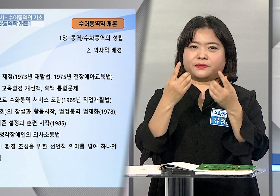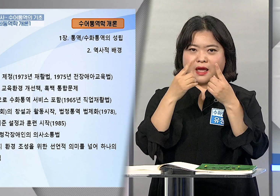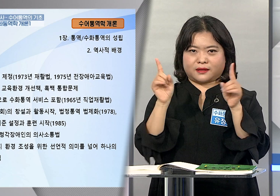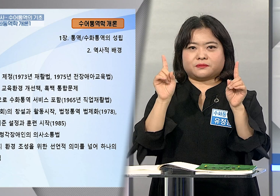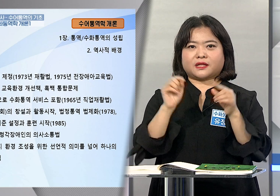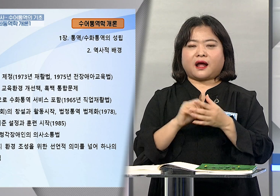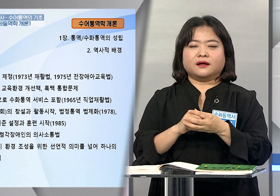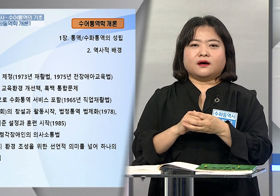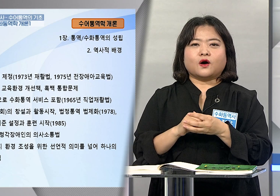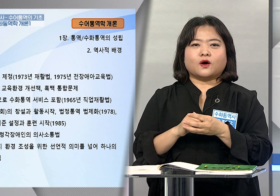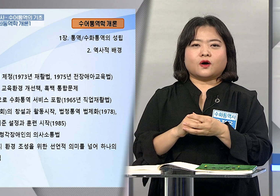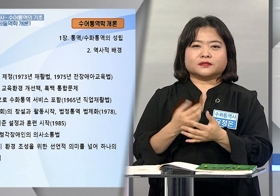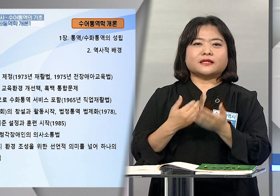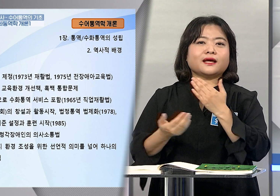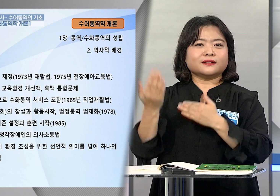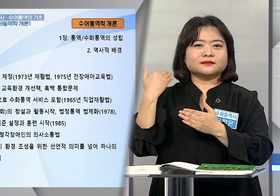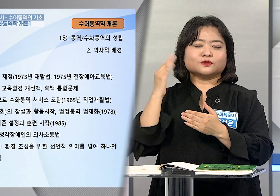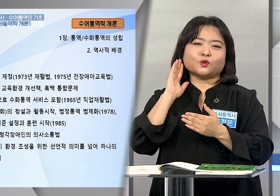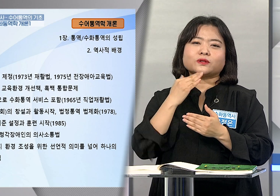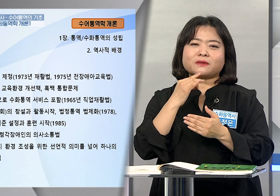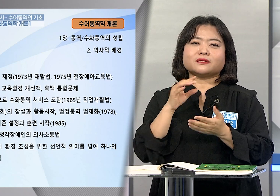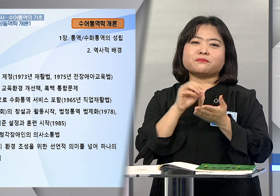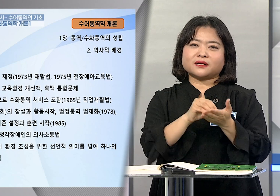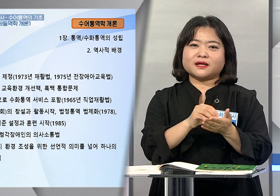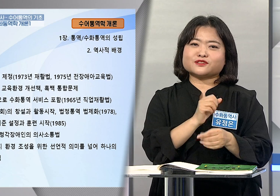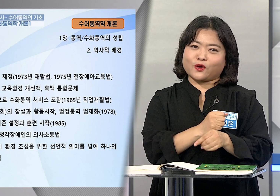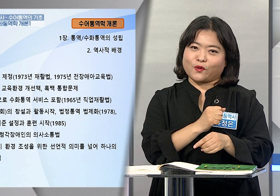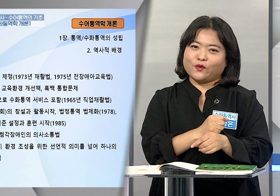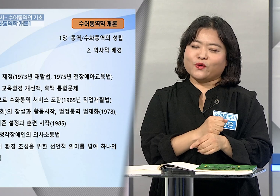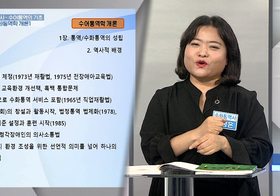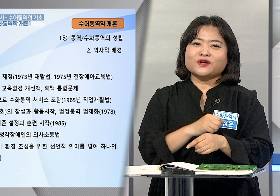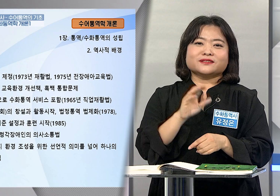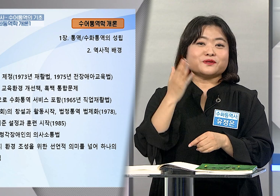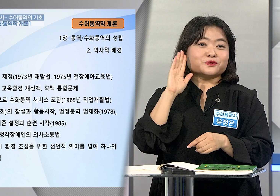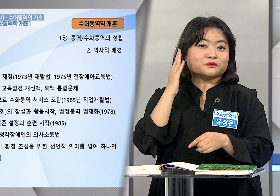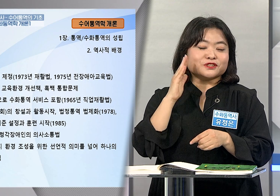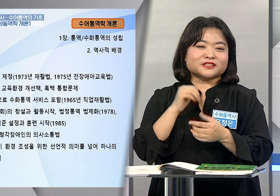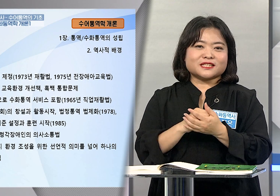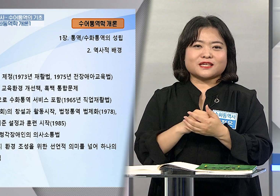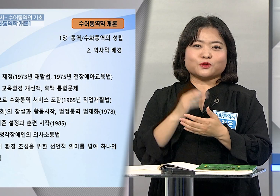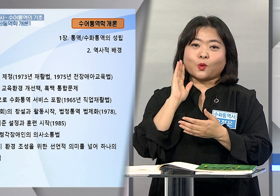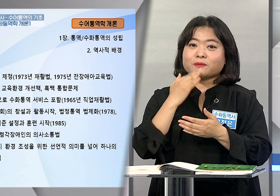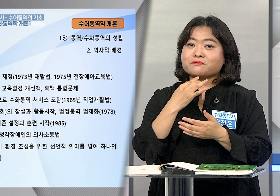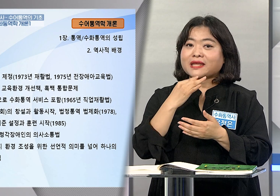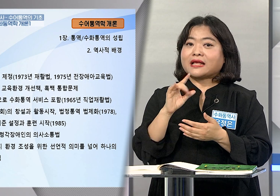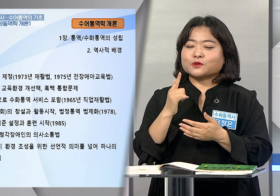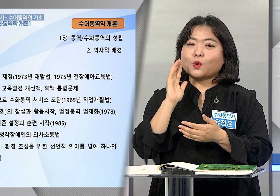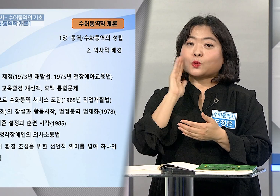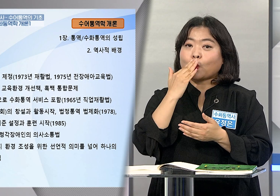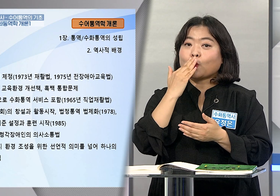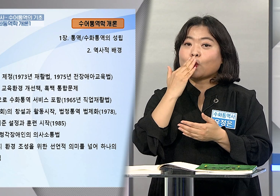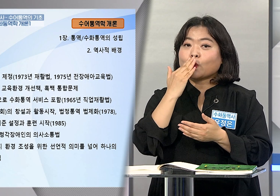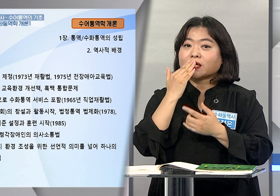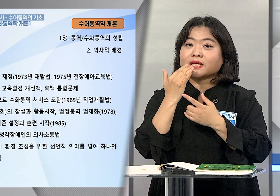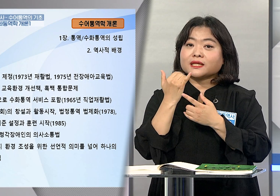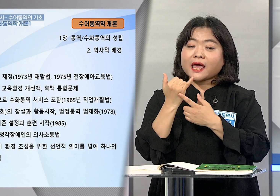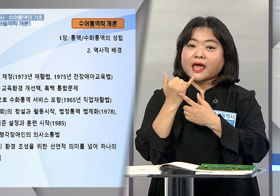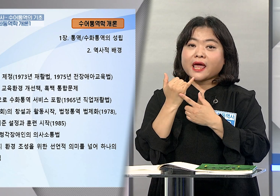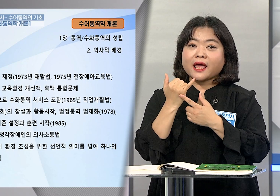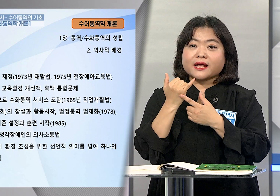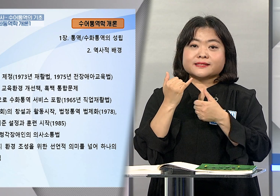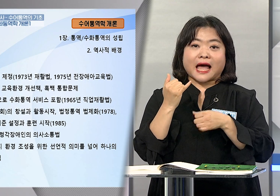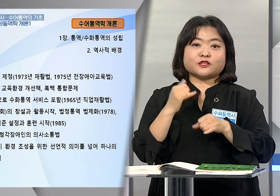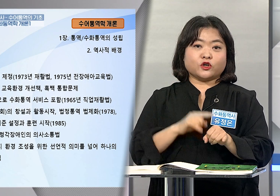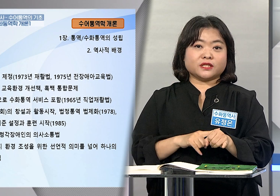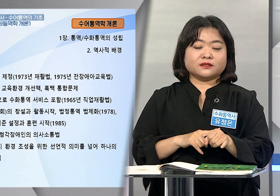종합 대학입니다. 옛날에는 농인만 입학을 했어요. 근데 요즘은 이제 농인만 아니고